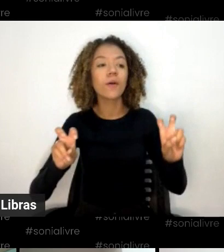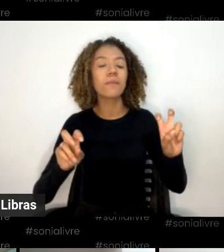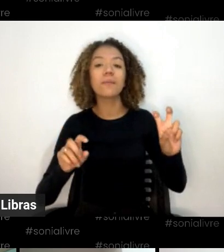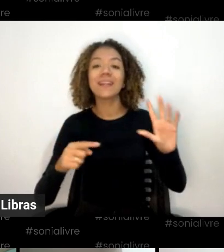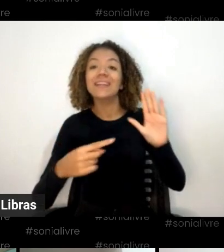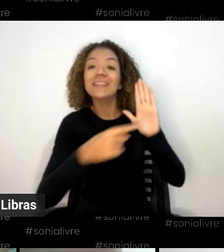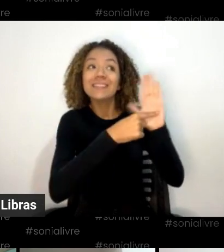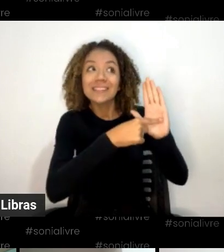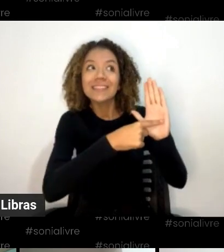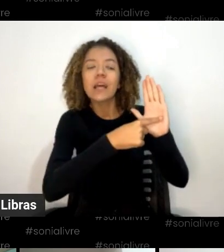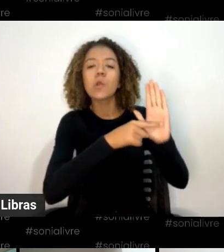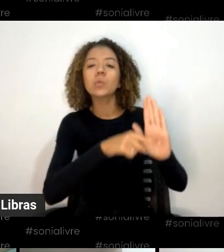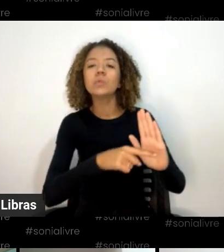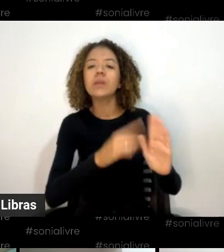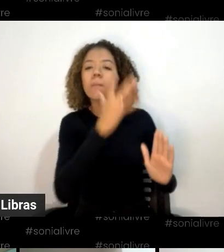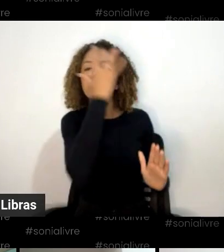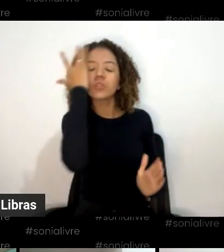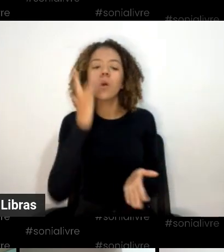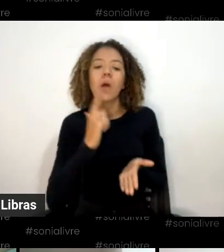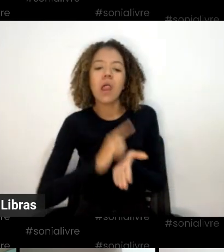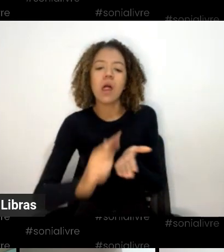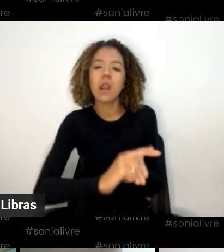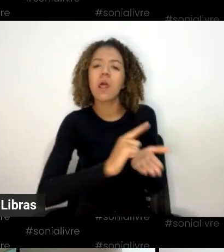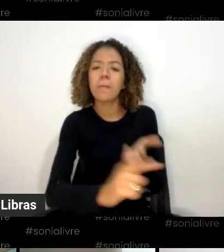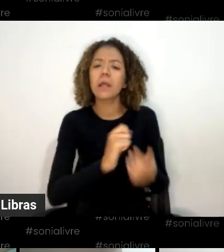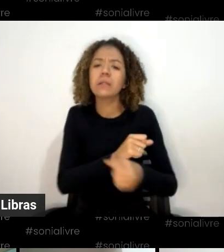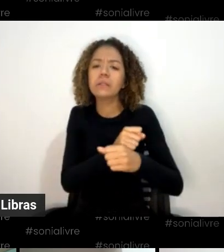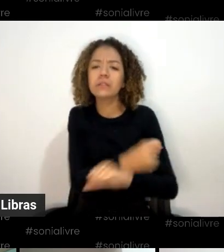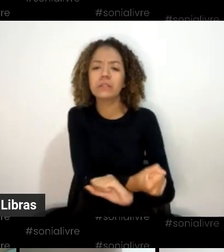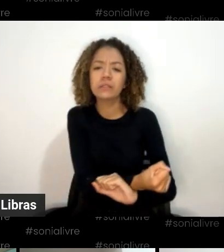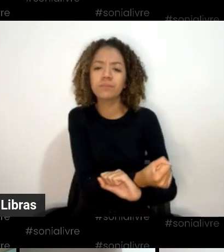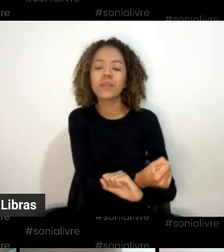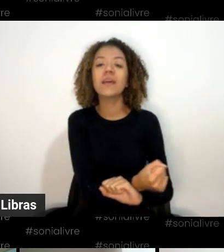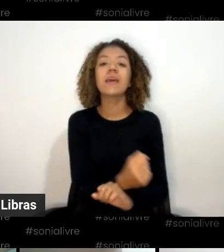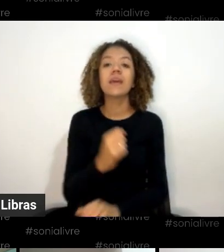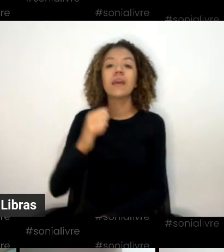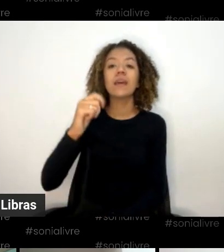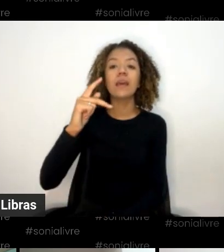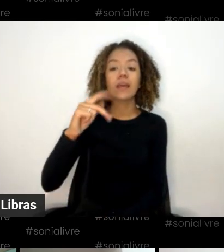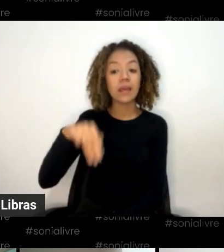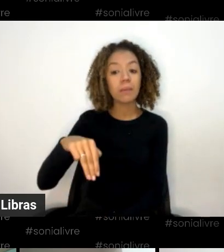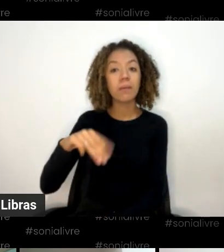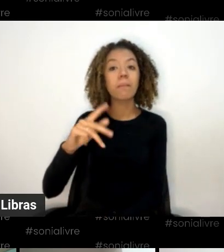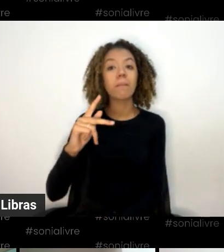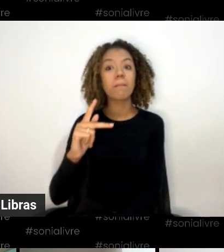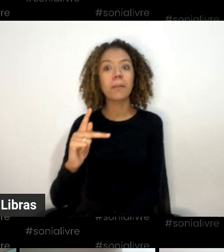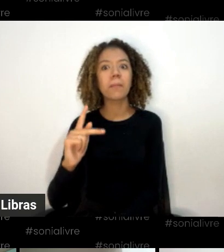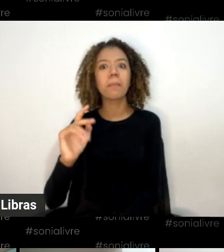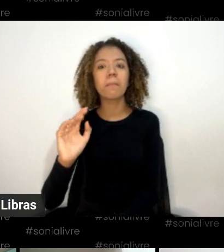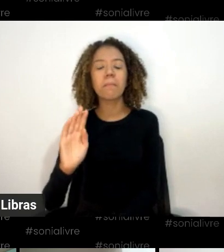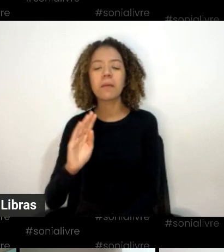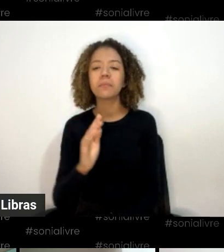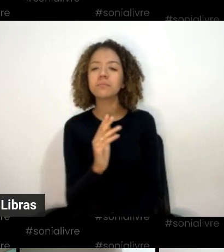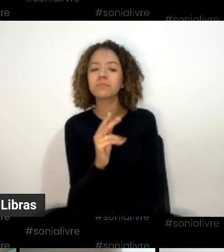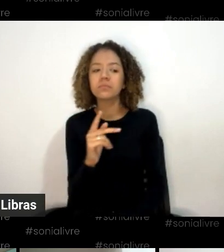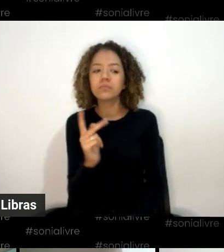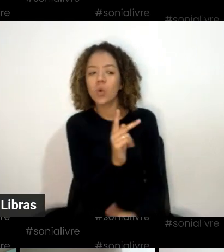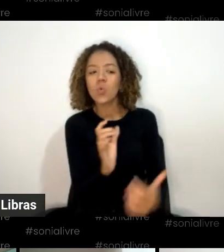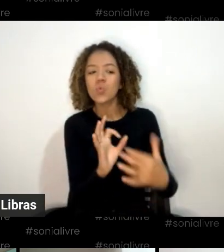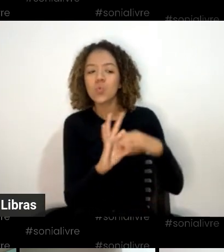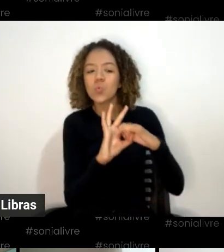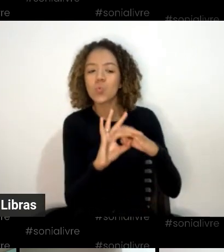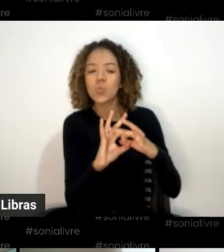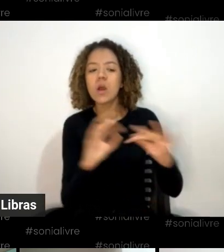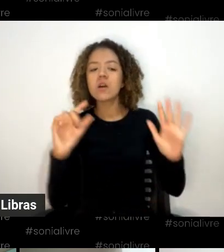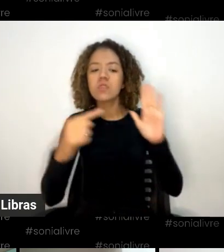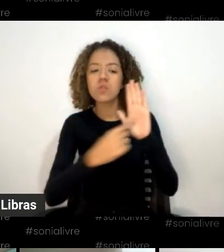vídeos e foram para as redes sociais com campanhas do MPT denunciando. E aí chega o caso da Madalena Gordiano,